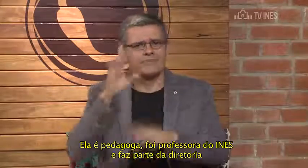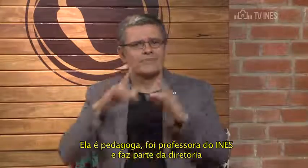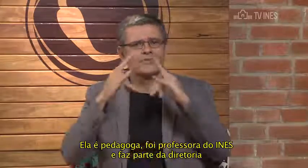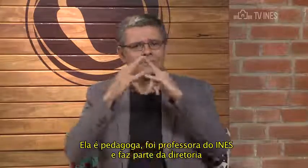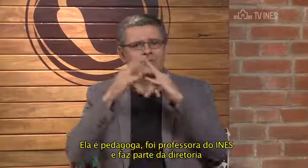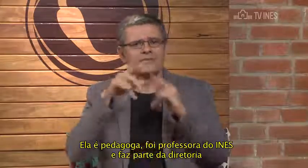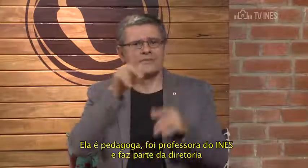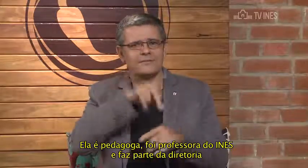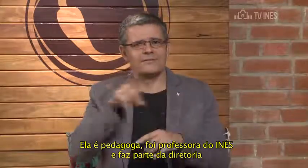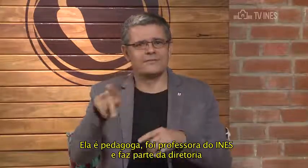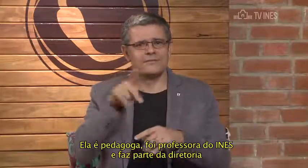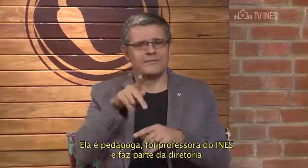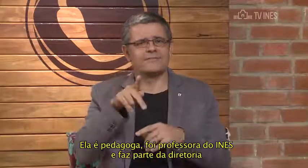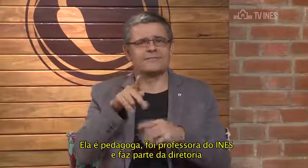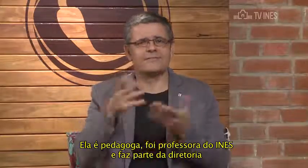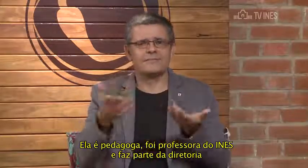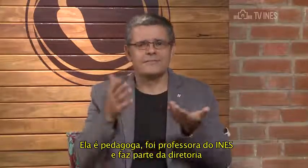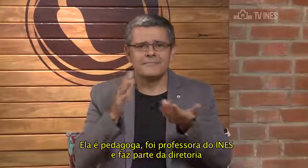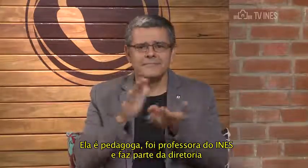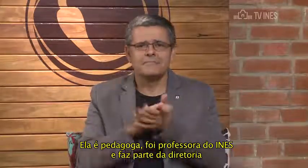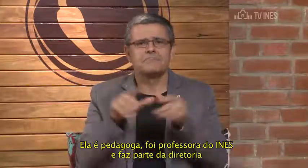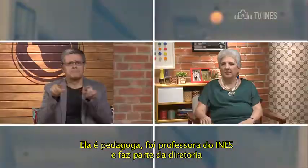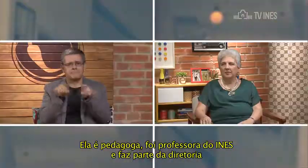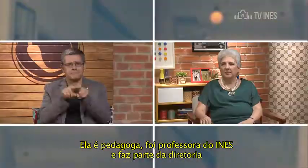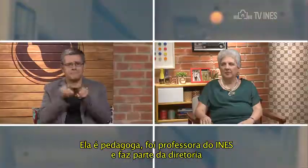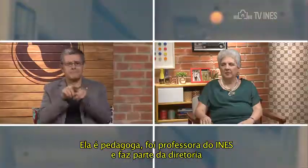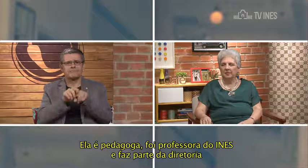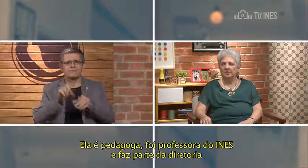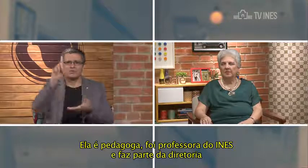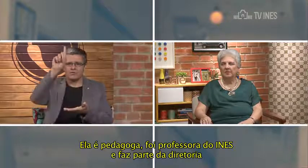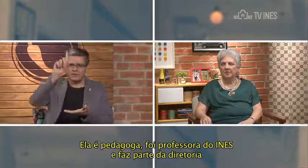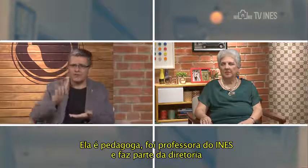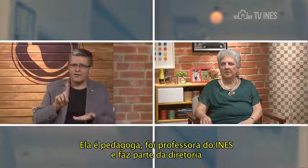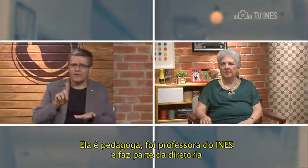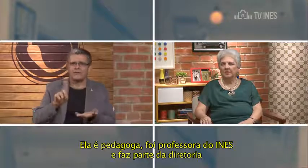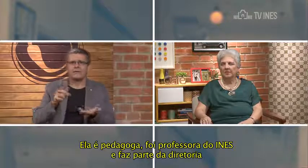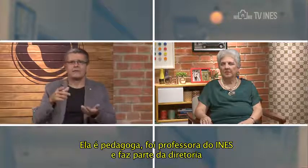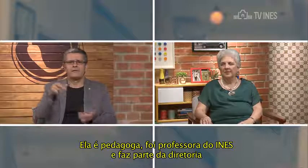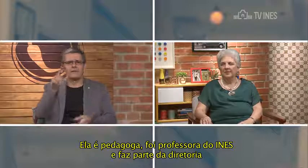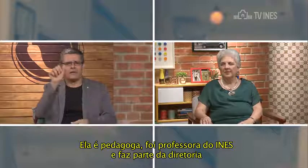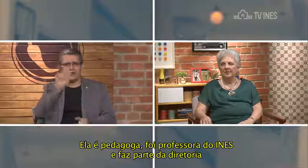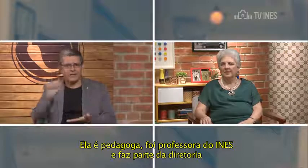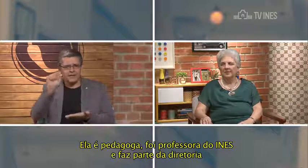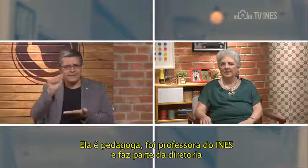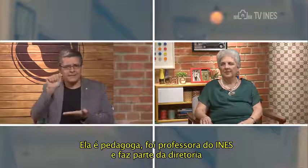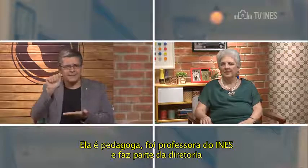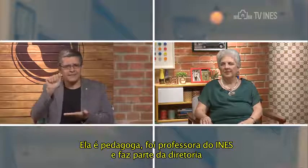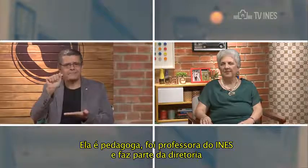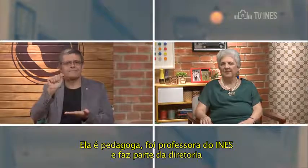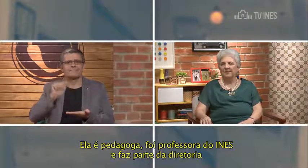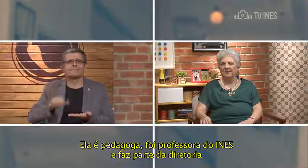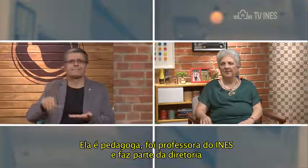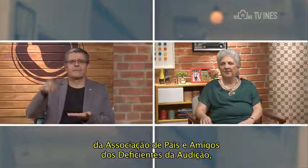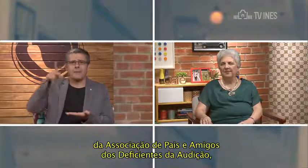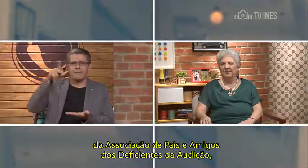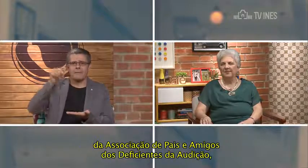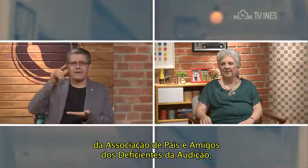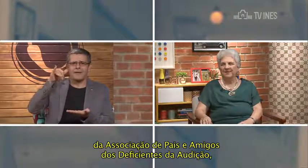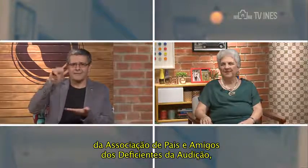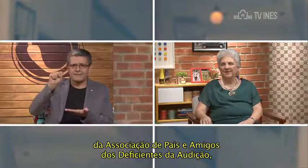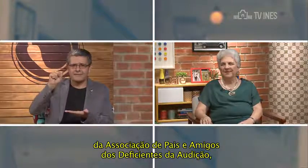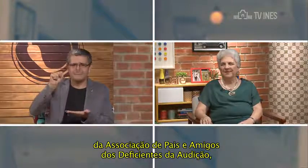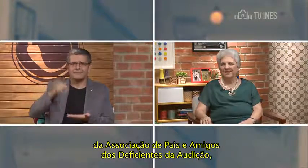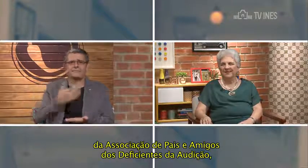Ela é pedagoga, foi professora do INES E faz parte da diretoria